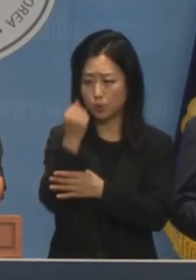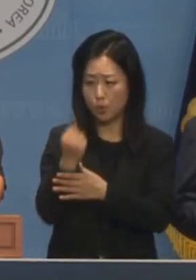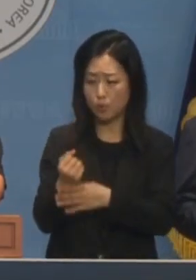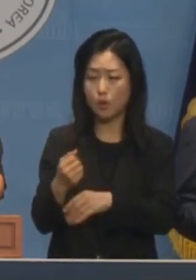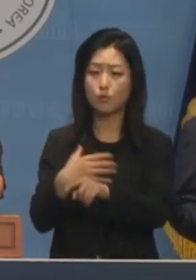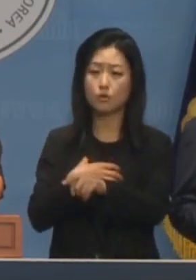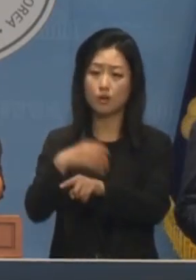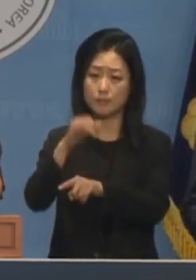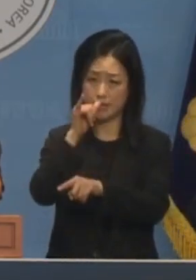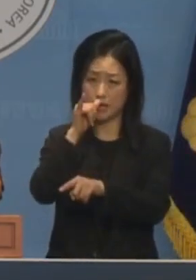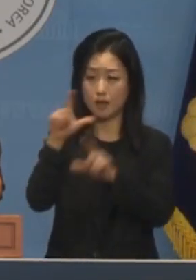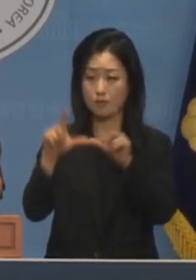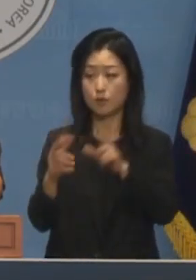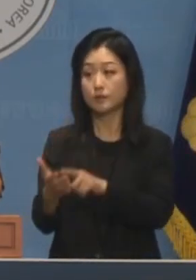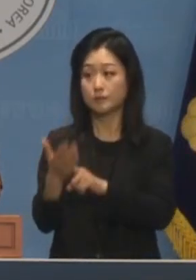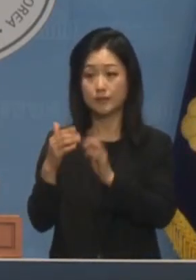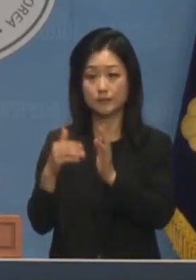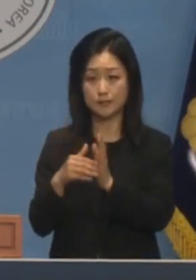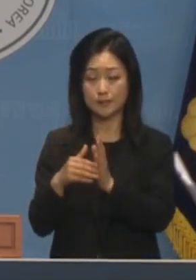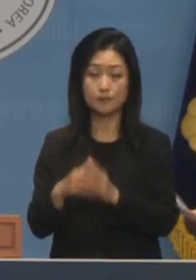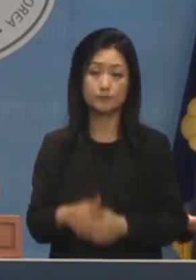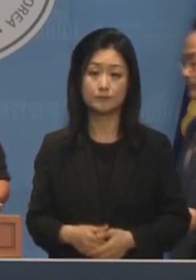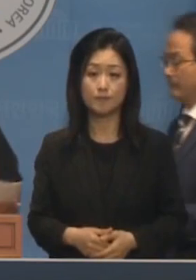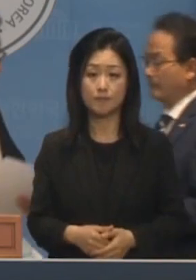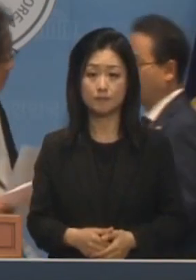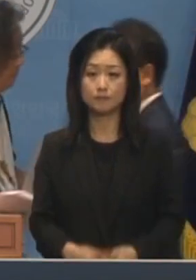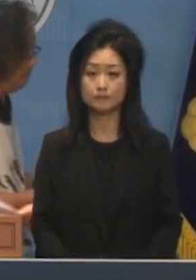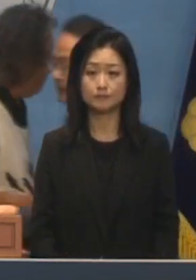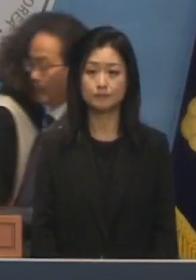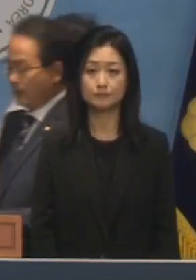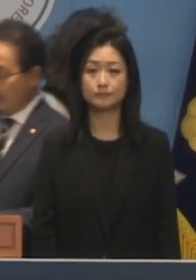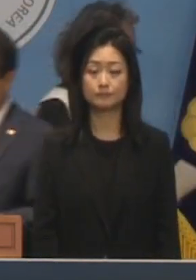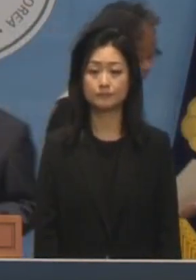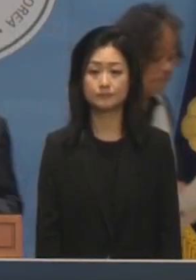않다는 것을 보여주고 있습니다.